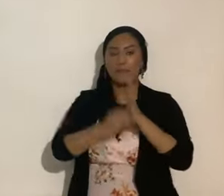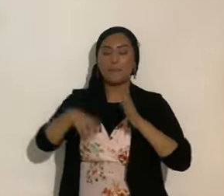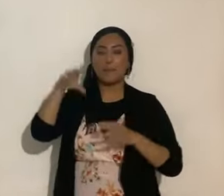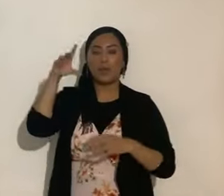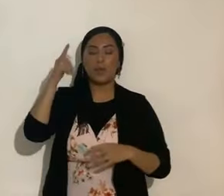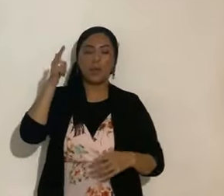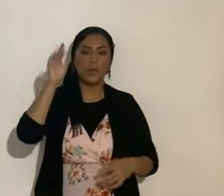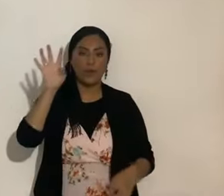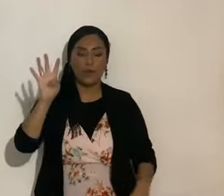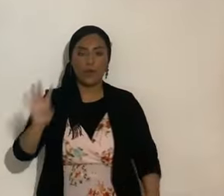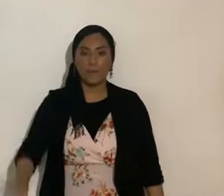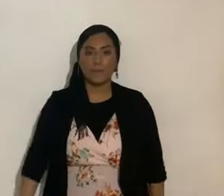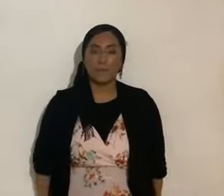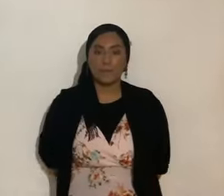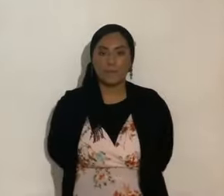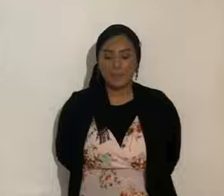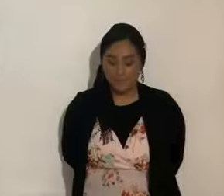24.